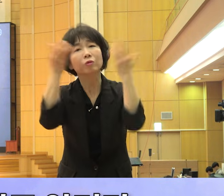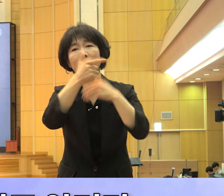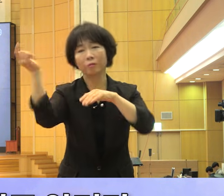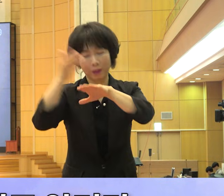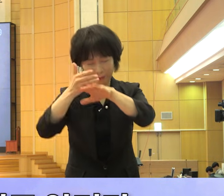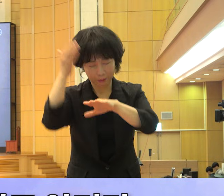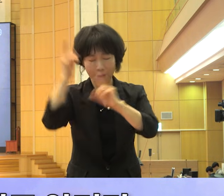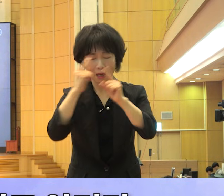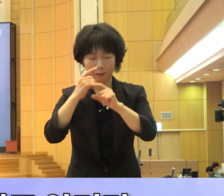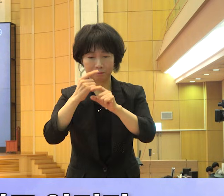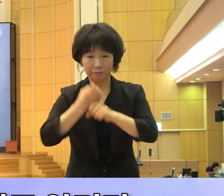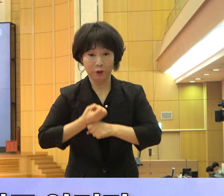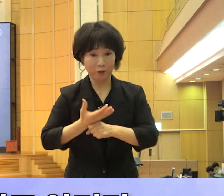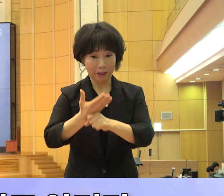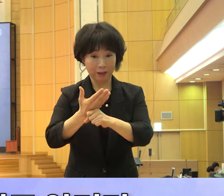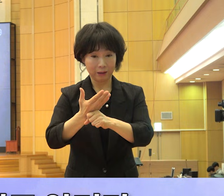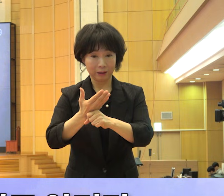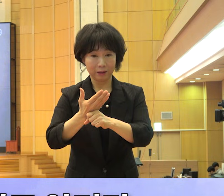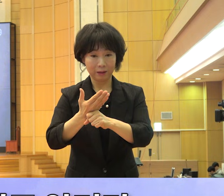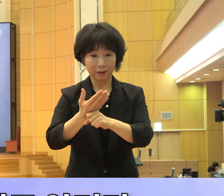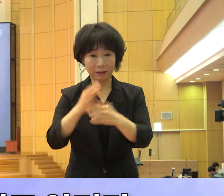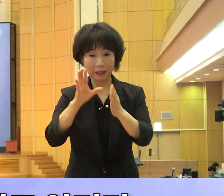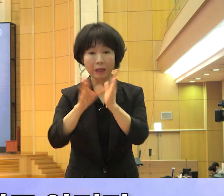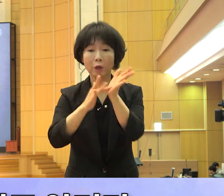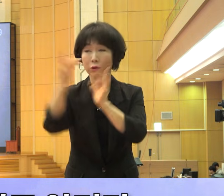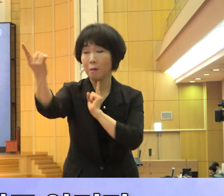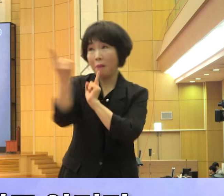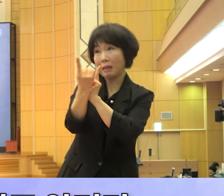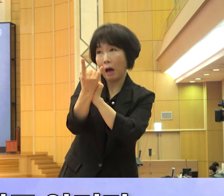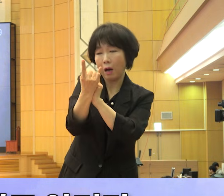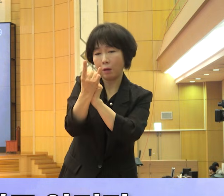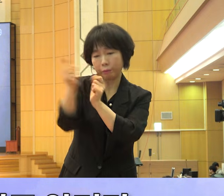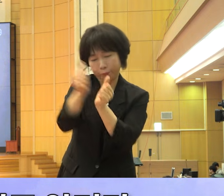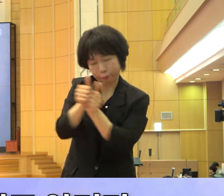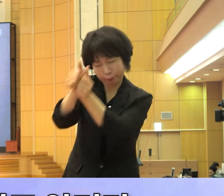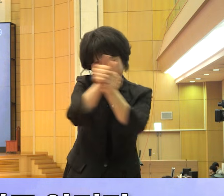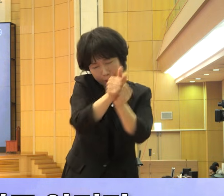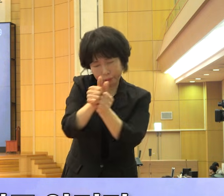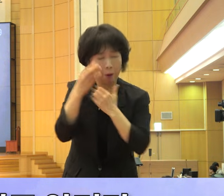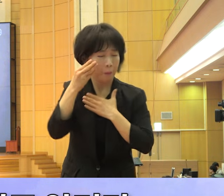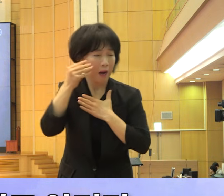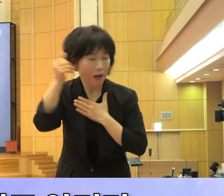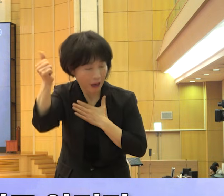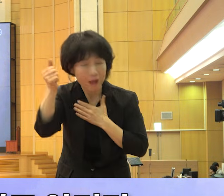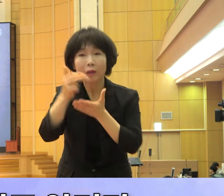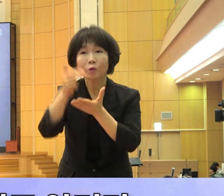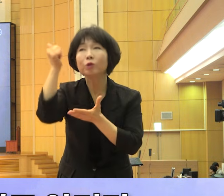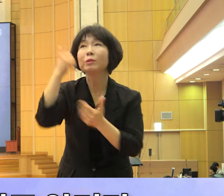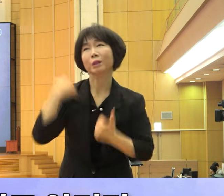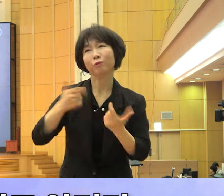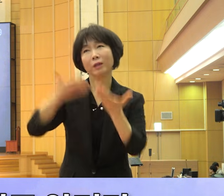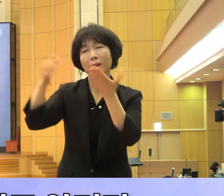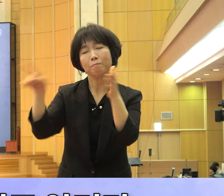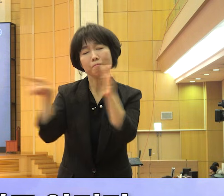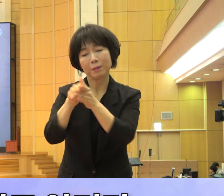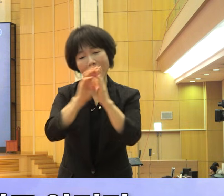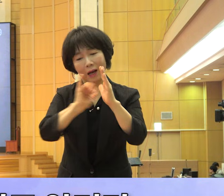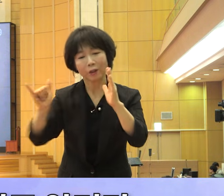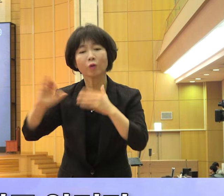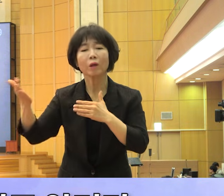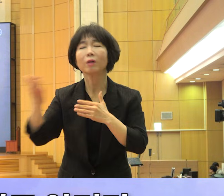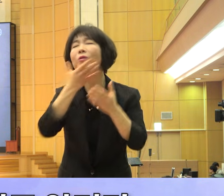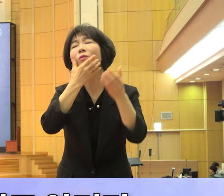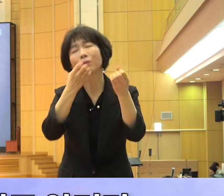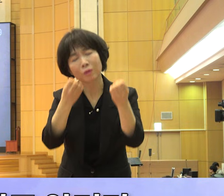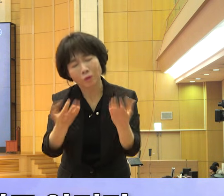감사드립니다. 말씀을 통해 다시 한번 주님을 만나게 하시고 주님과 함께 동행하는 삶이 되게 하시며 주님을 기쁘시게 하는 믿음의 가정들 다 될